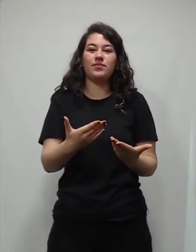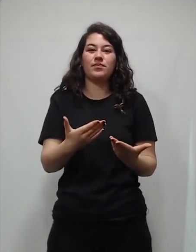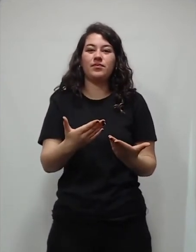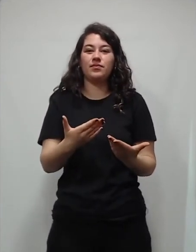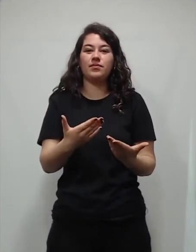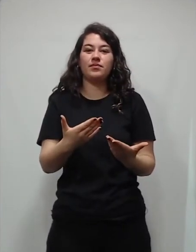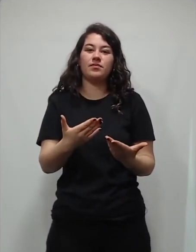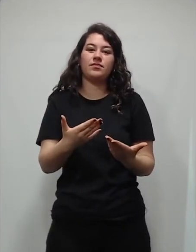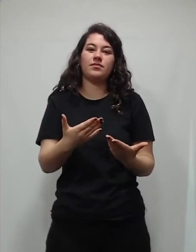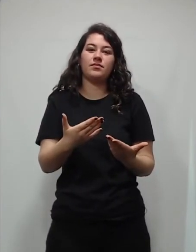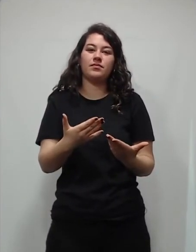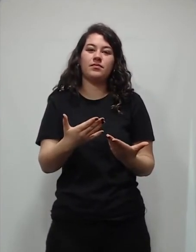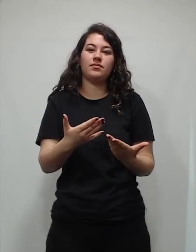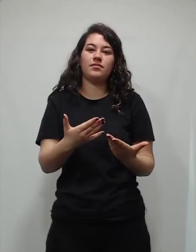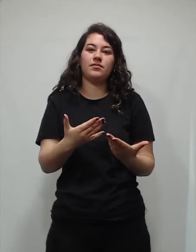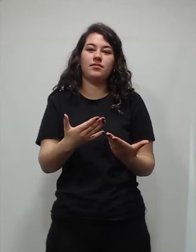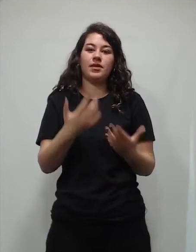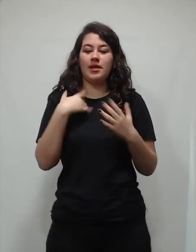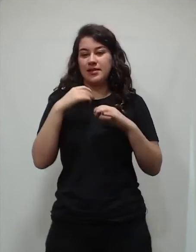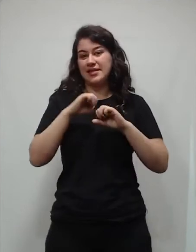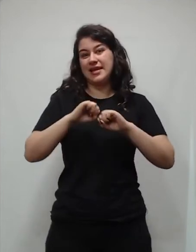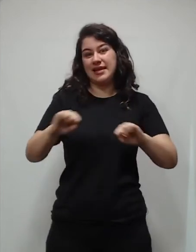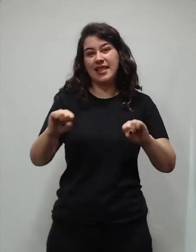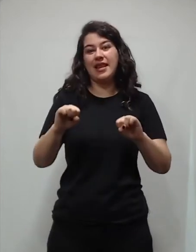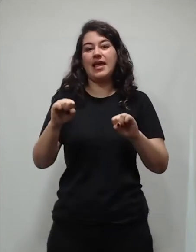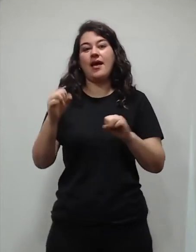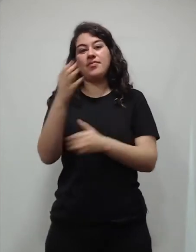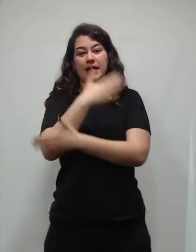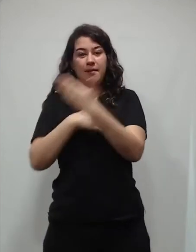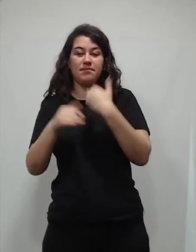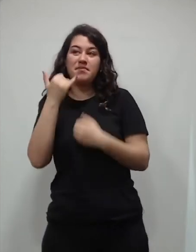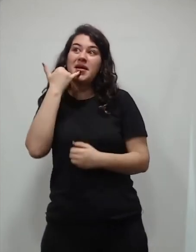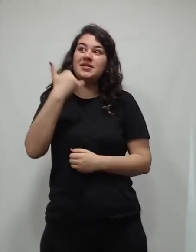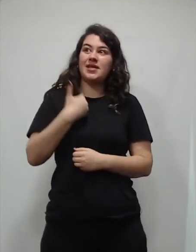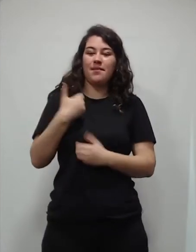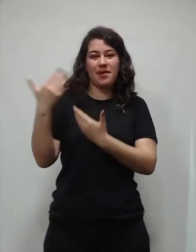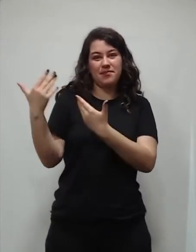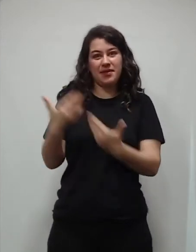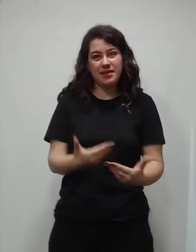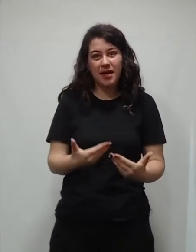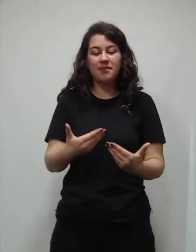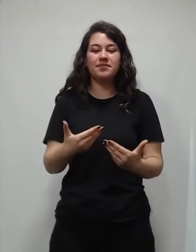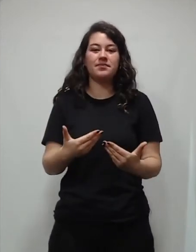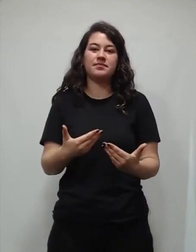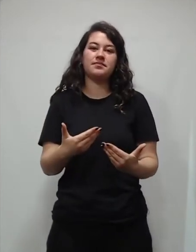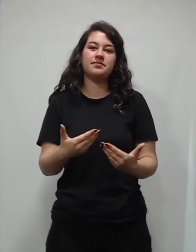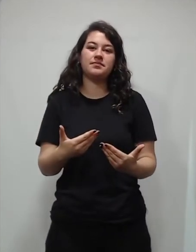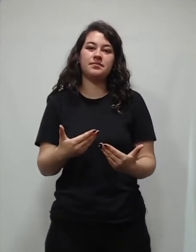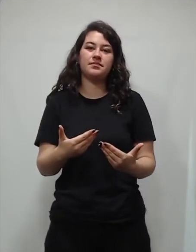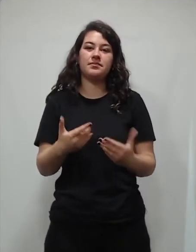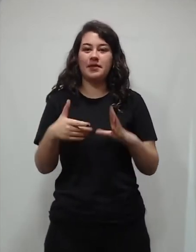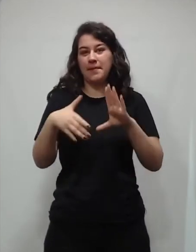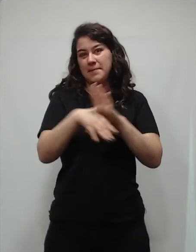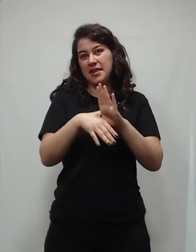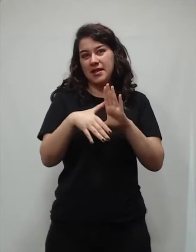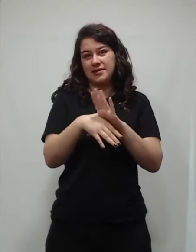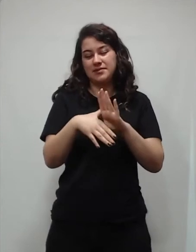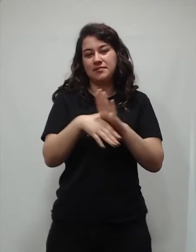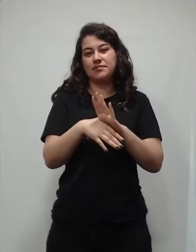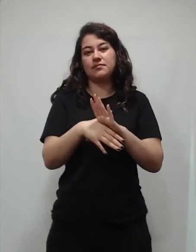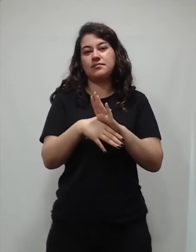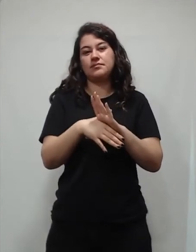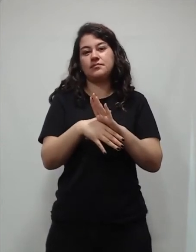recibida por parte de la Secretaría de Discapacidad y Sistema de Cuidado del MIDES.